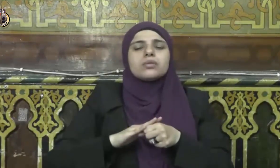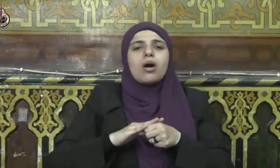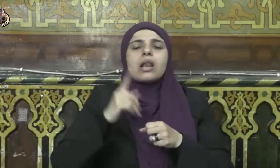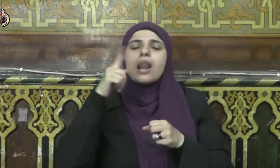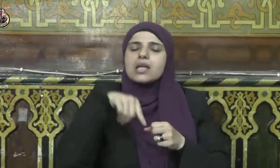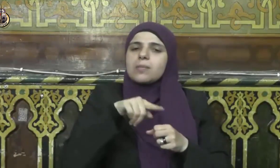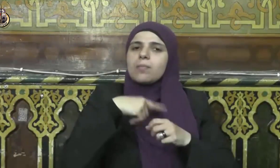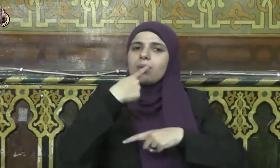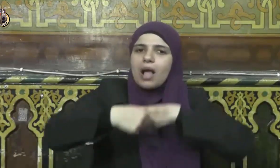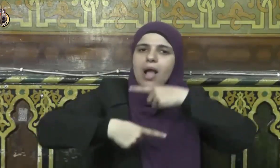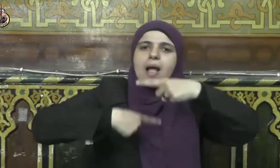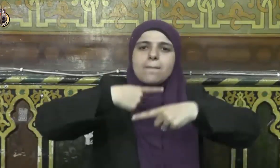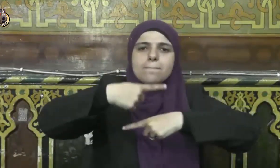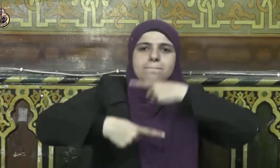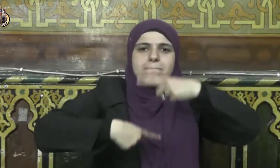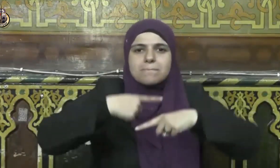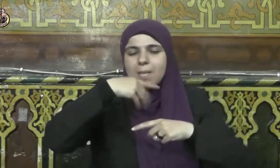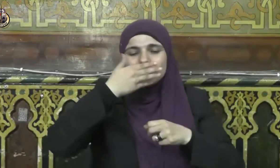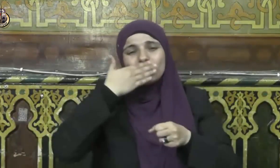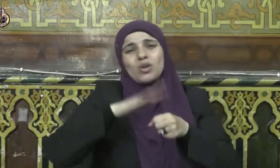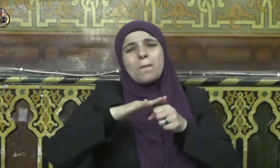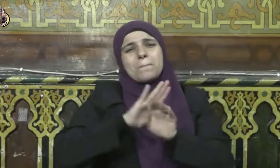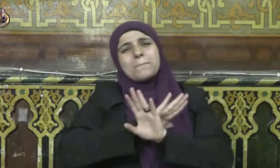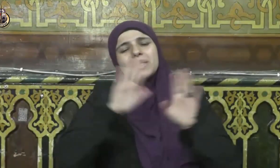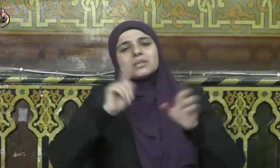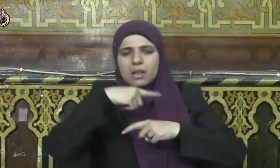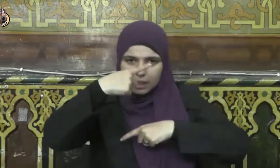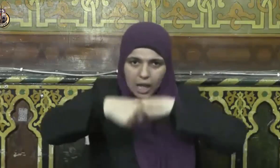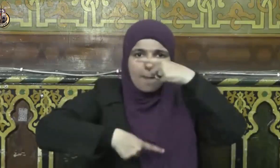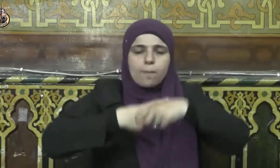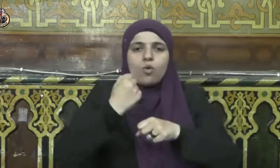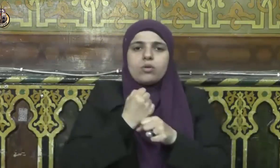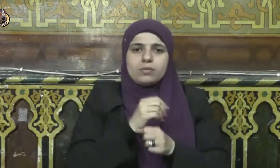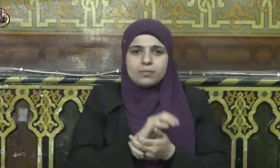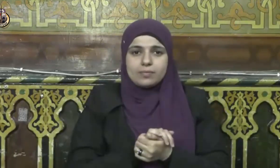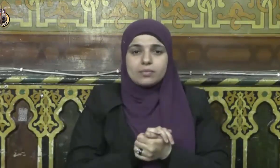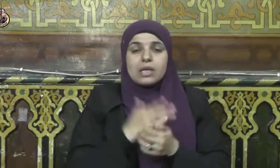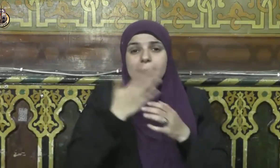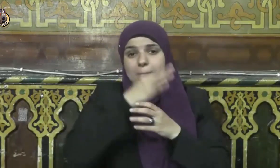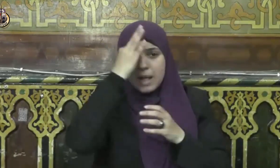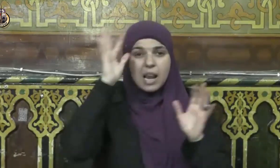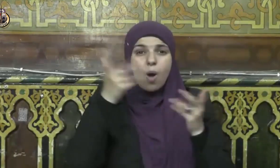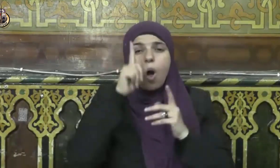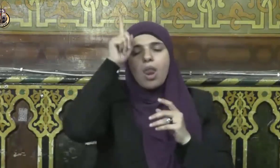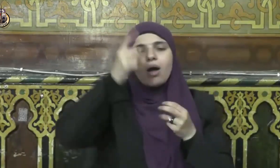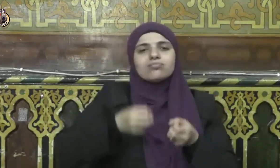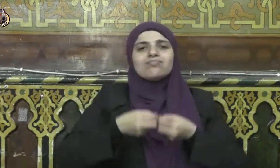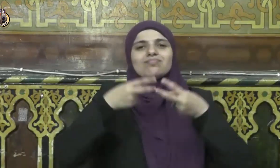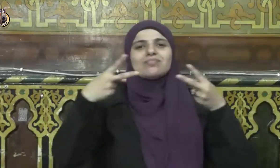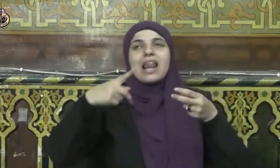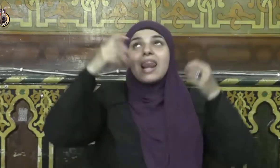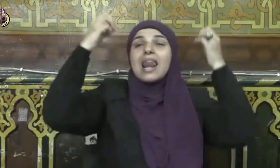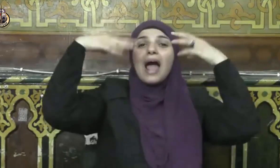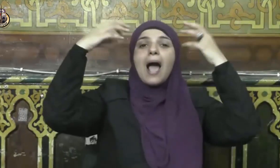رمضان علامة من علامات قبول الصيام. فإذا ما أتم الله علينا